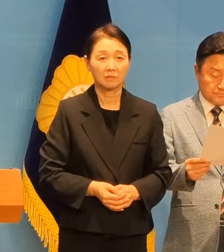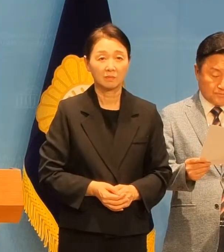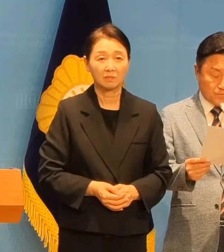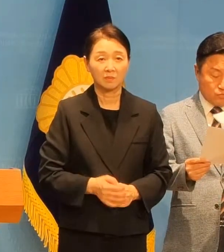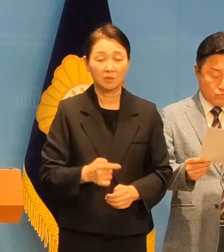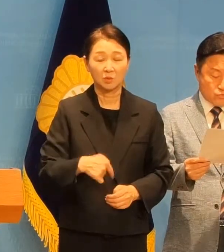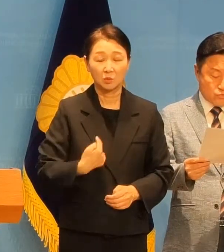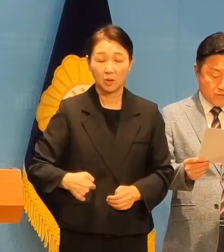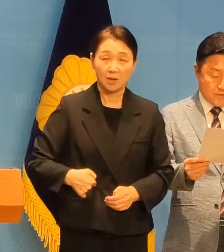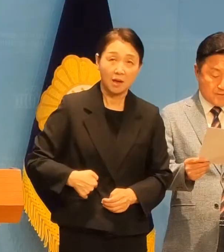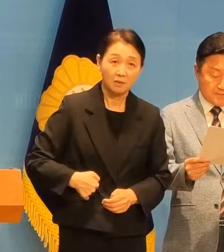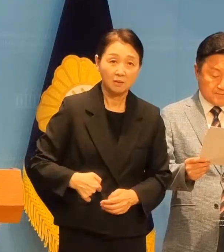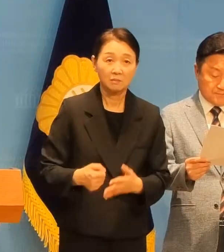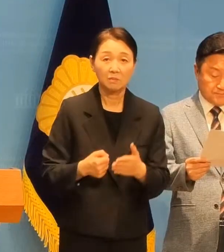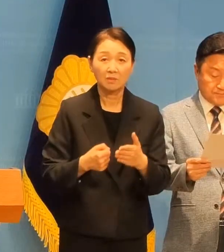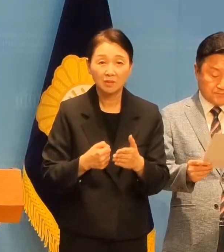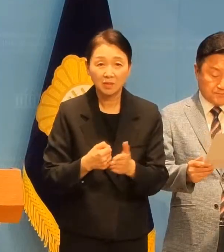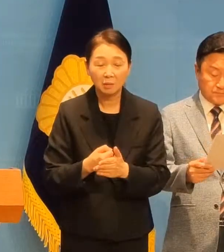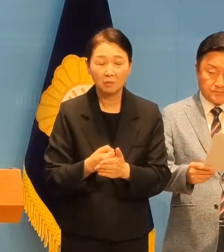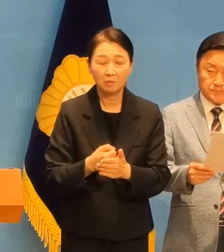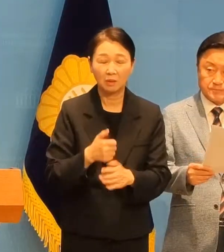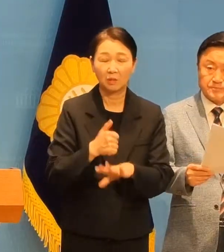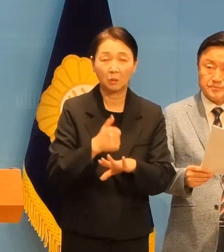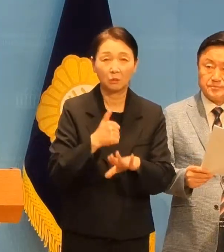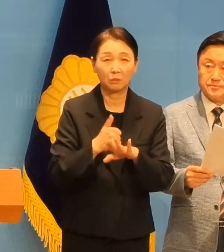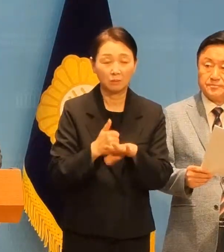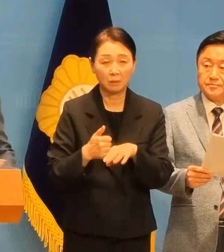도둑이 도리어 매를 든 격입니다.